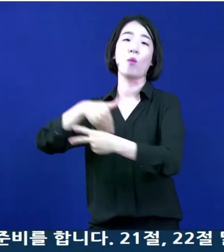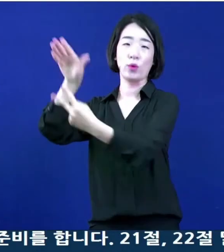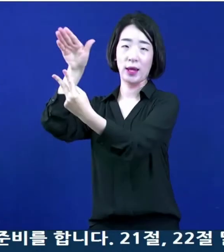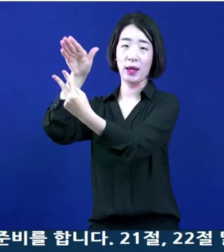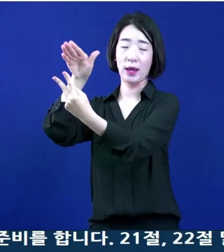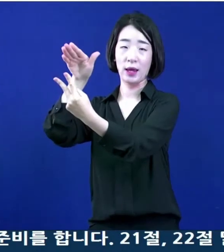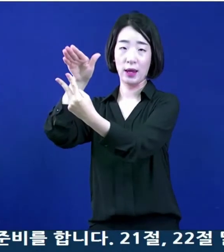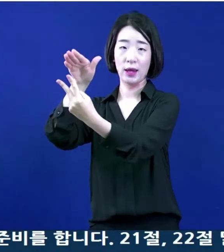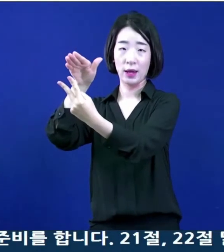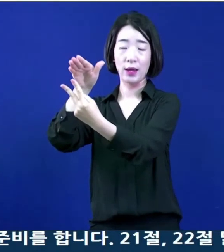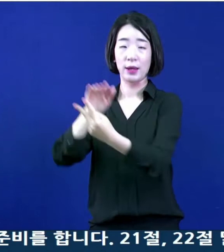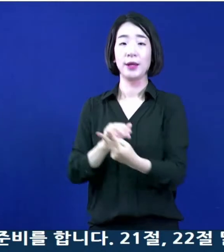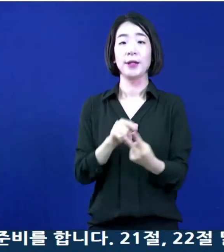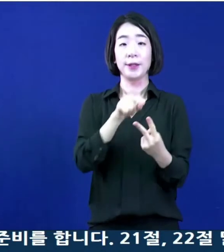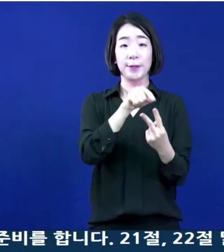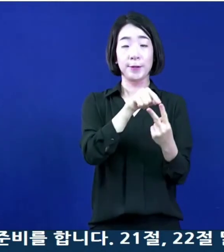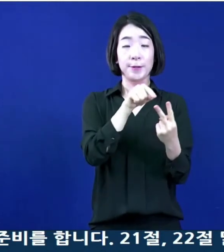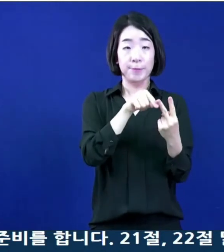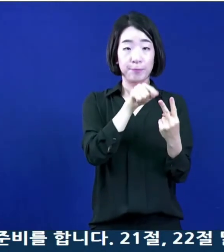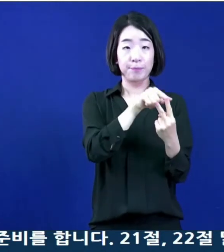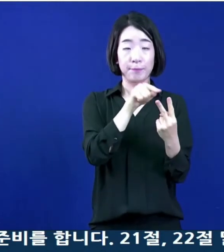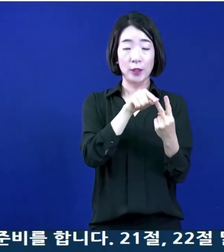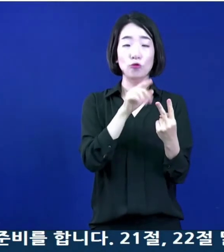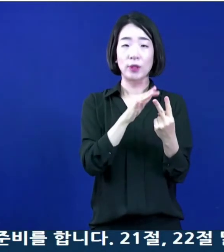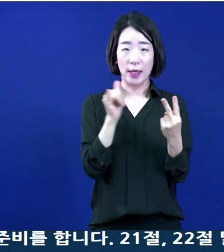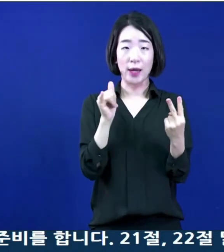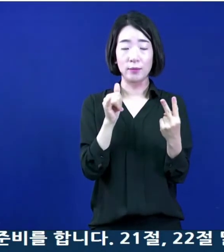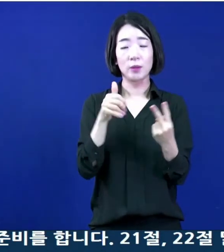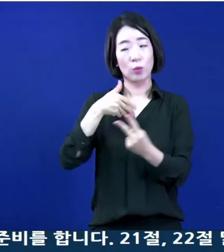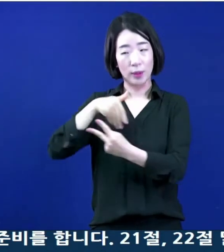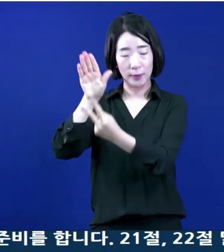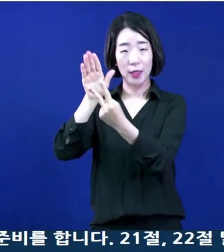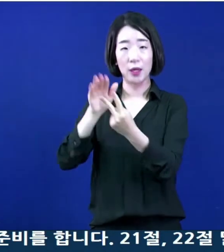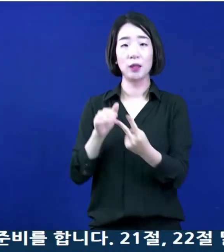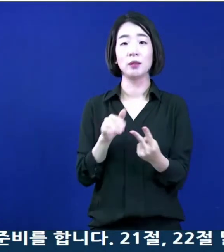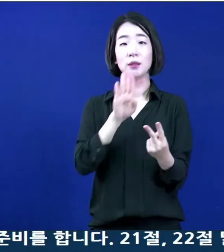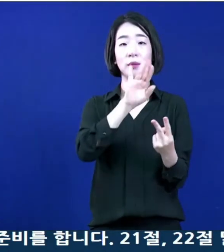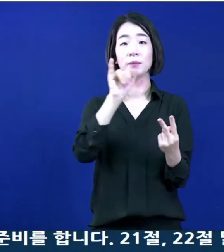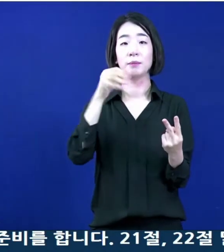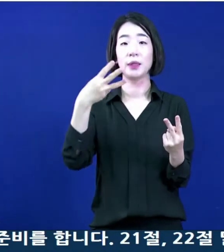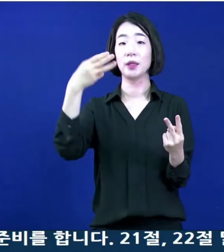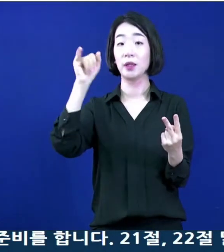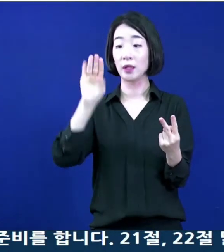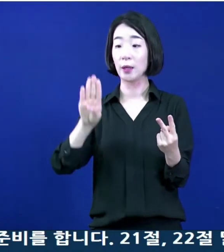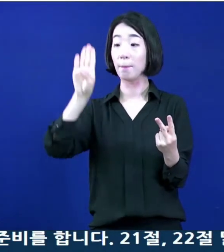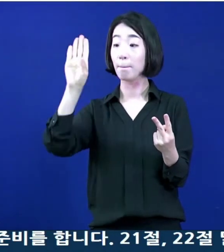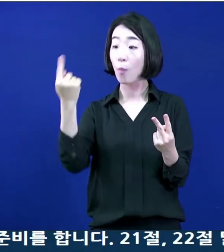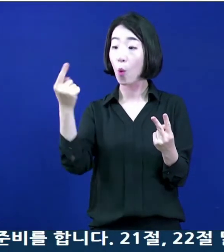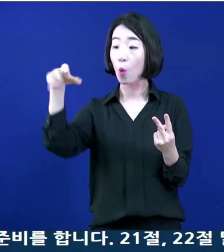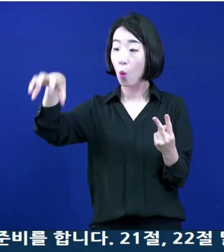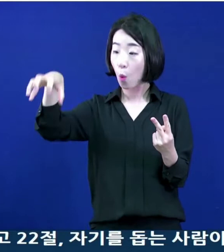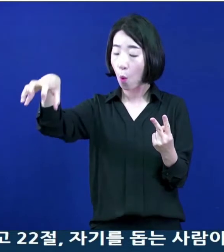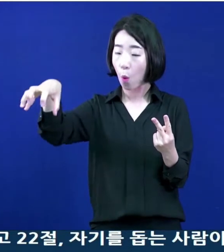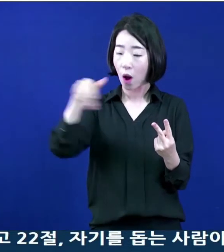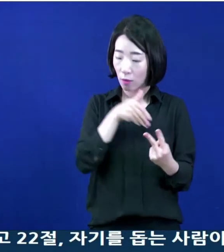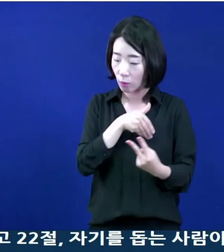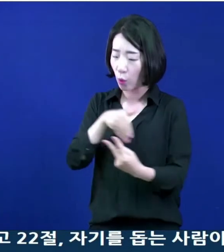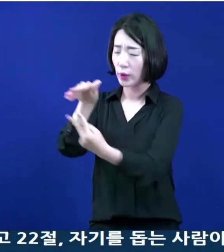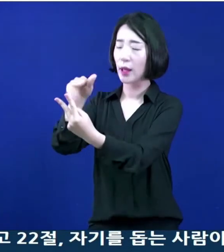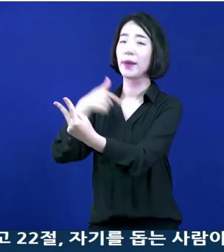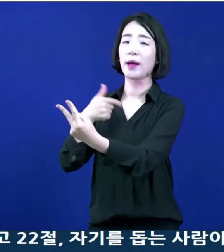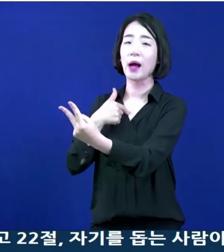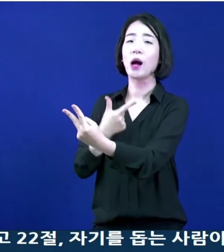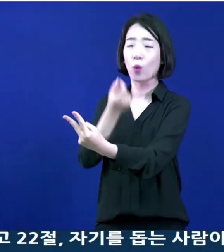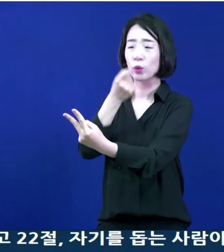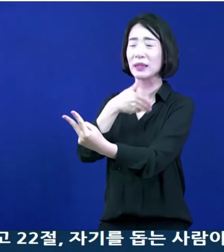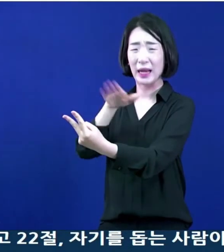에라스도. 마케도니아, 빌립보, 데살로니가가 있는 데죠. 빌립보 같아요. 그리고 2명을 먼저 보내고 내가 곧 따라가마 했는데